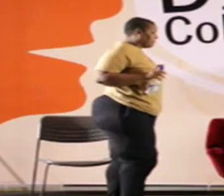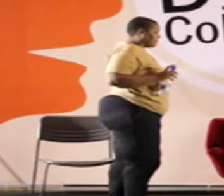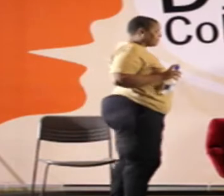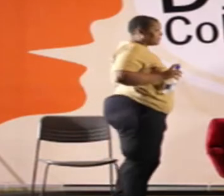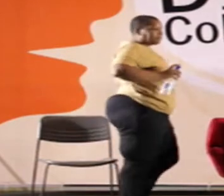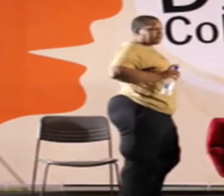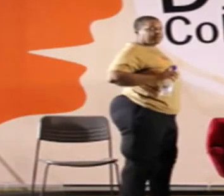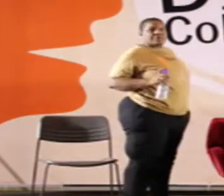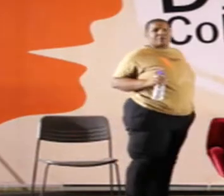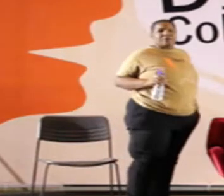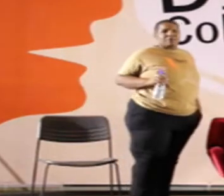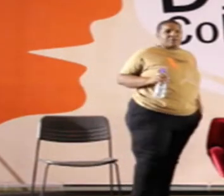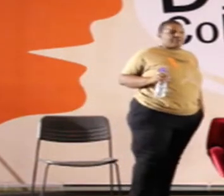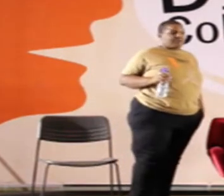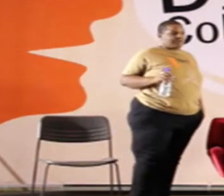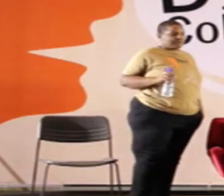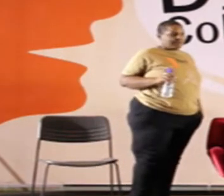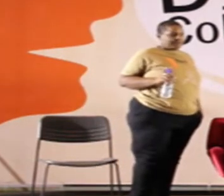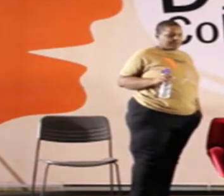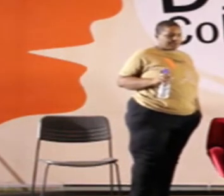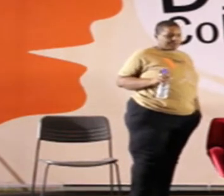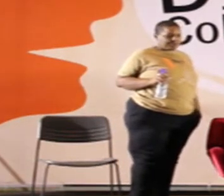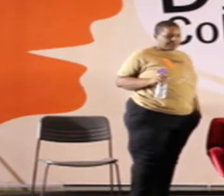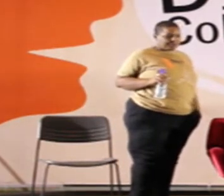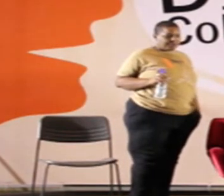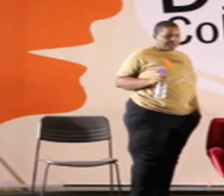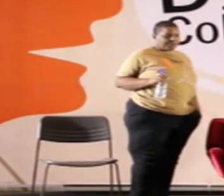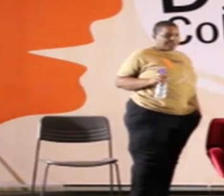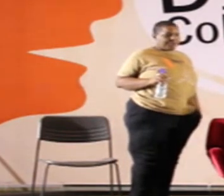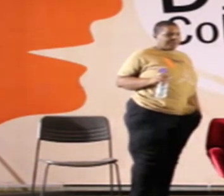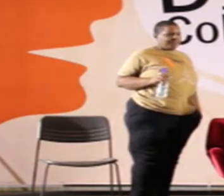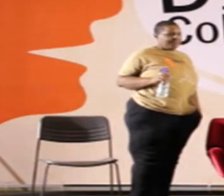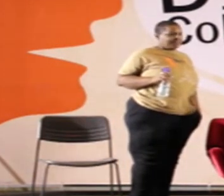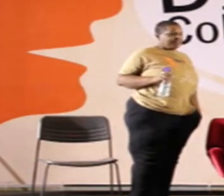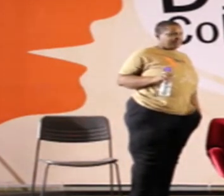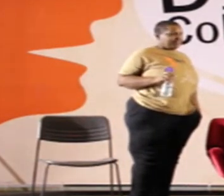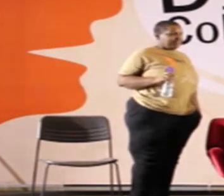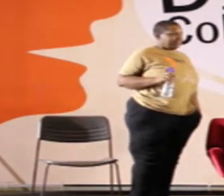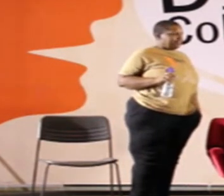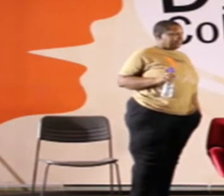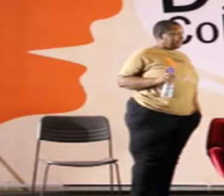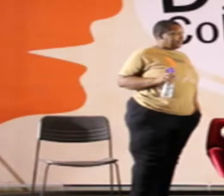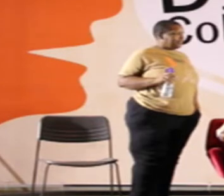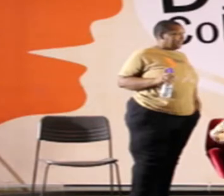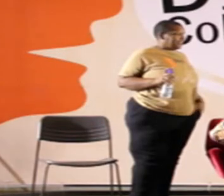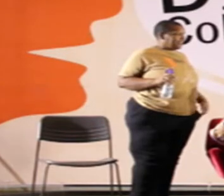sendo organizada a fila. Tenham todos uma ótima semana,